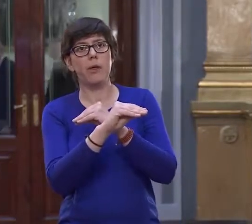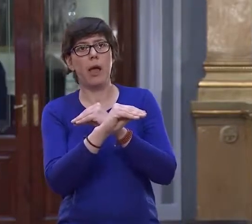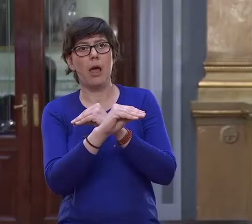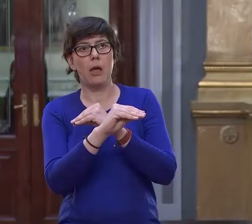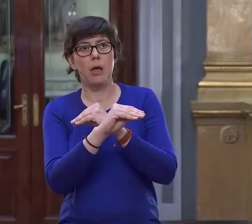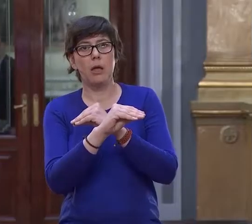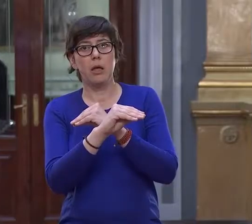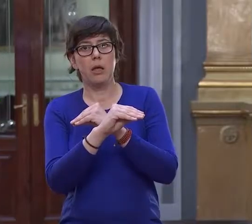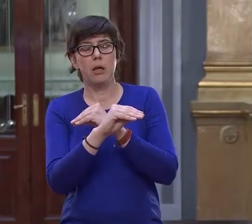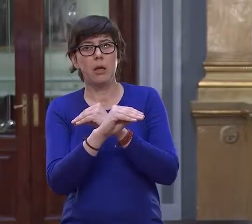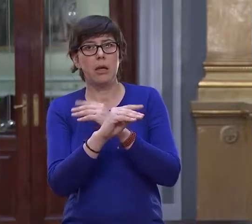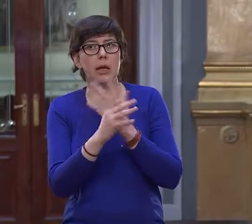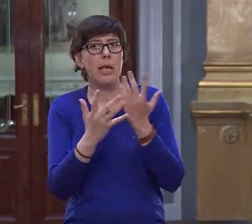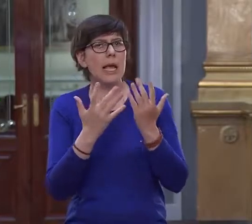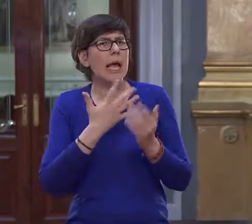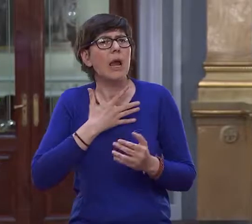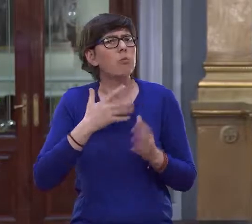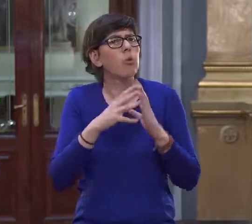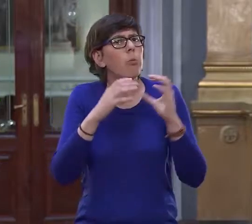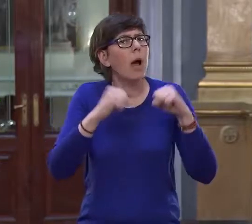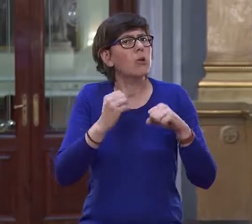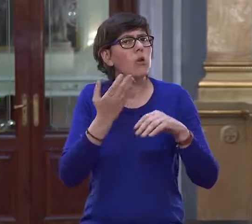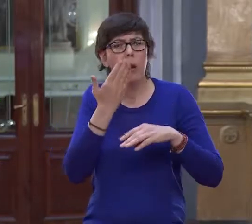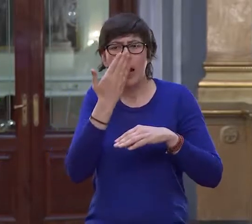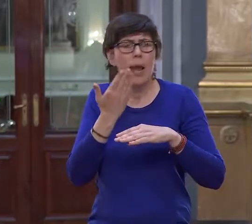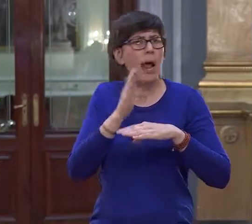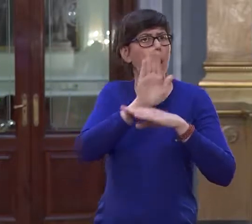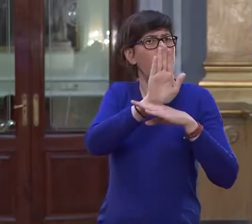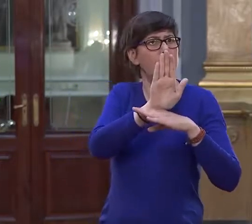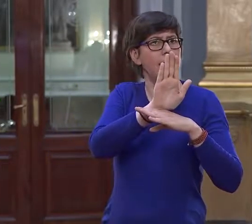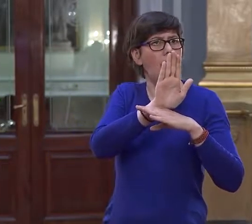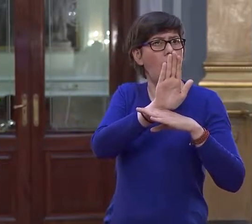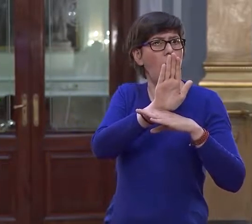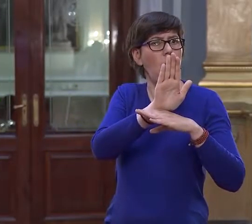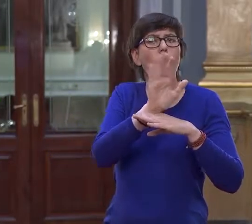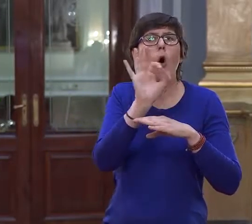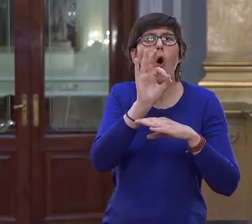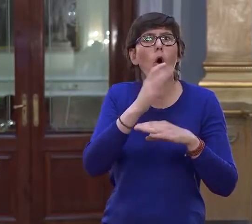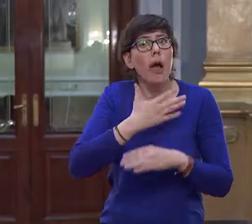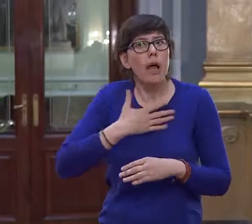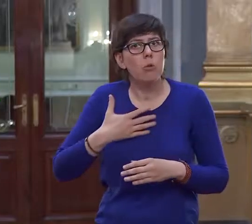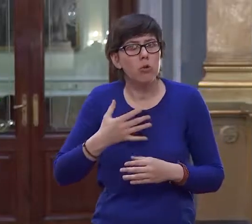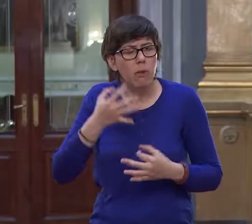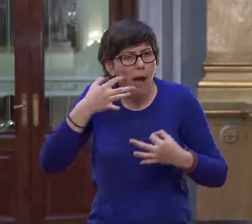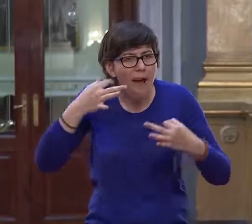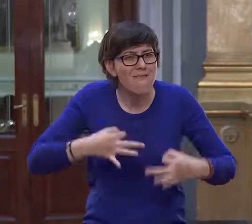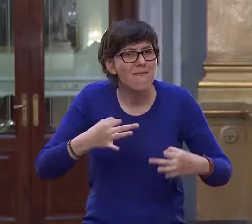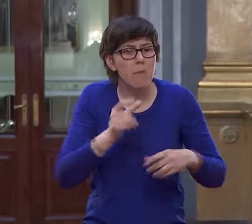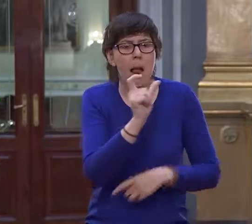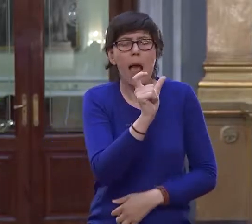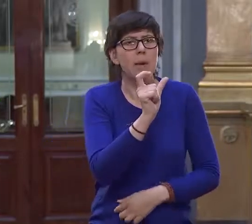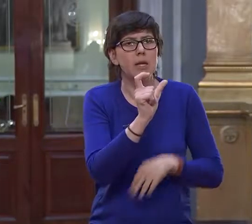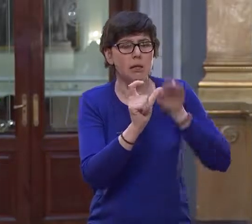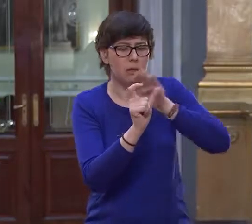tenemos que dejar en evidencia que se está dando una contradicción entre lo que se dice de cara a la galería y lo que